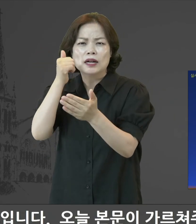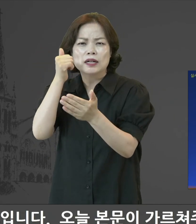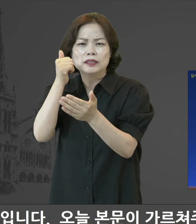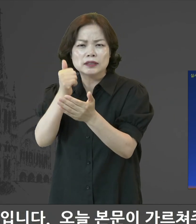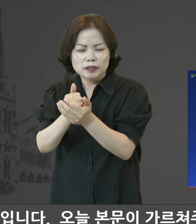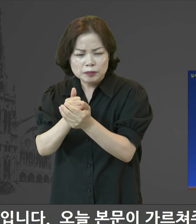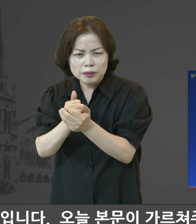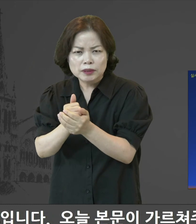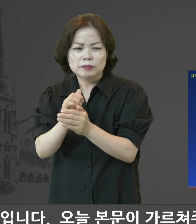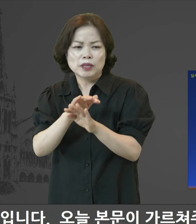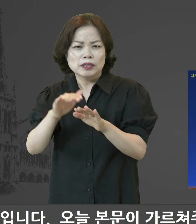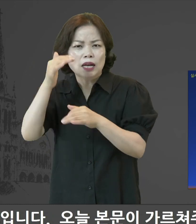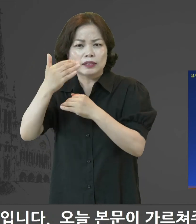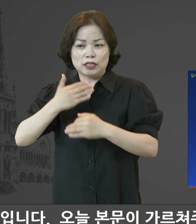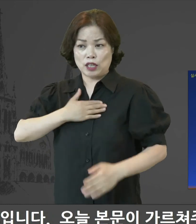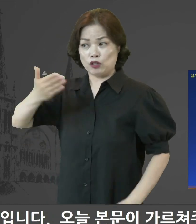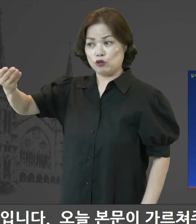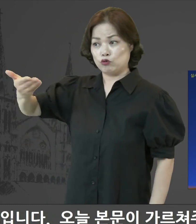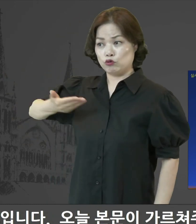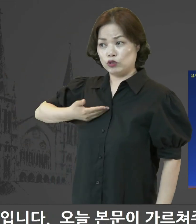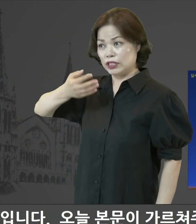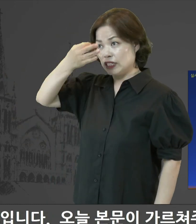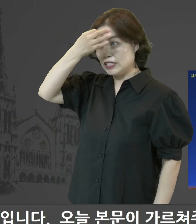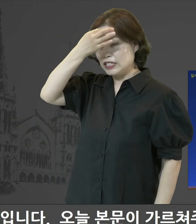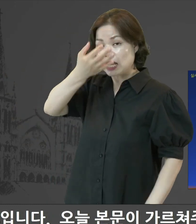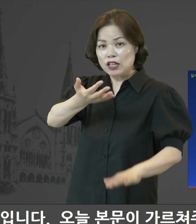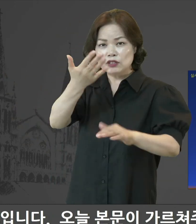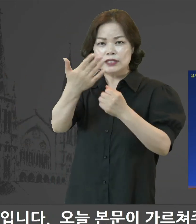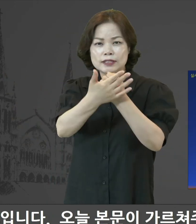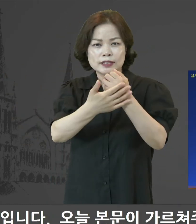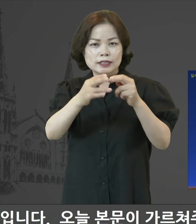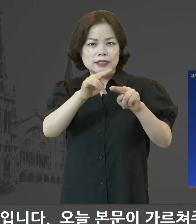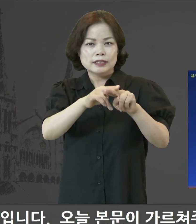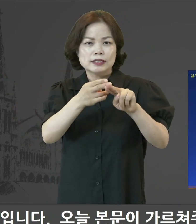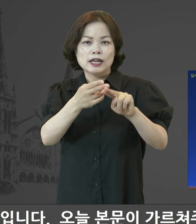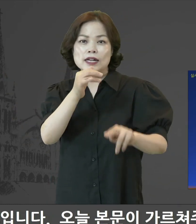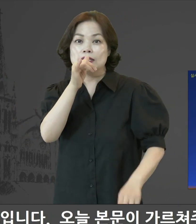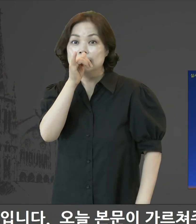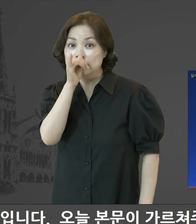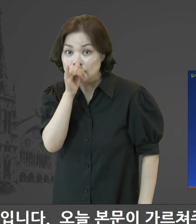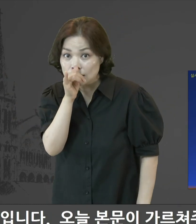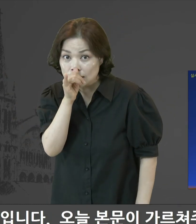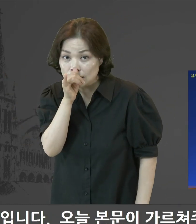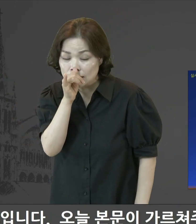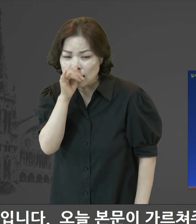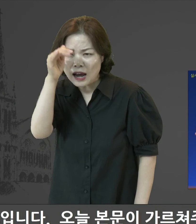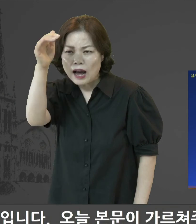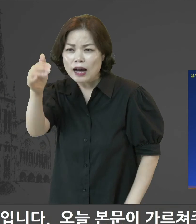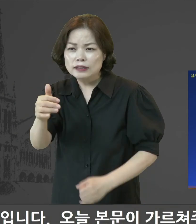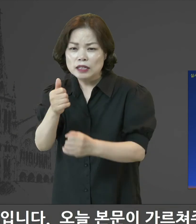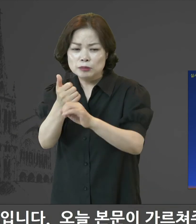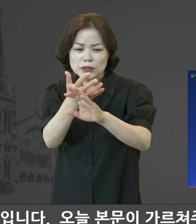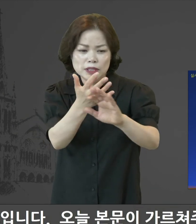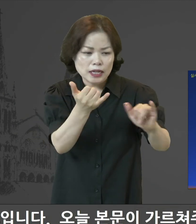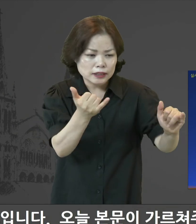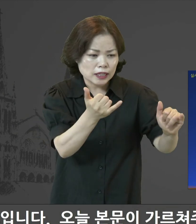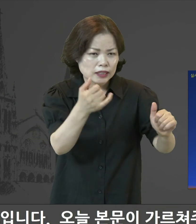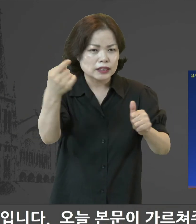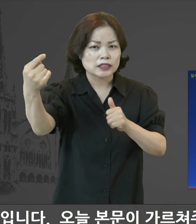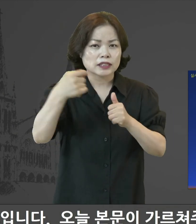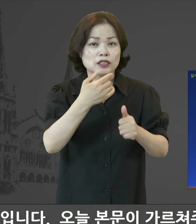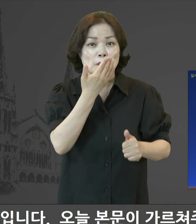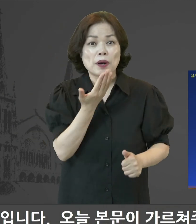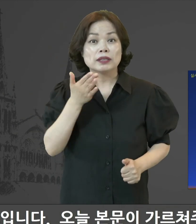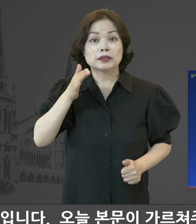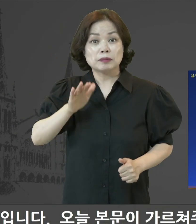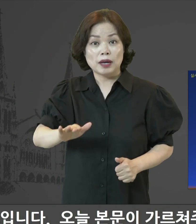풀어져서 하나님이 내게 주신 재주 위에 은혜가 임하여서 하나님이 다른 사람을 시켜서도 할 수